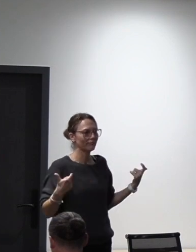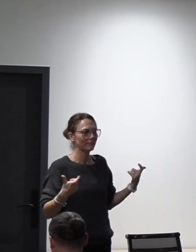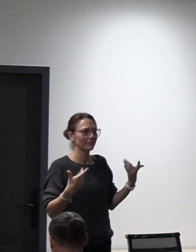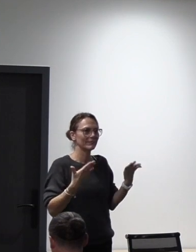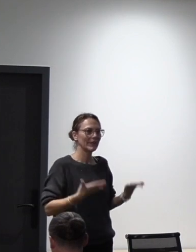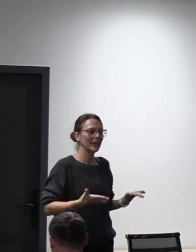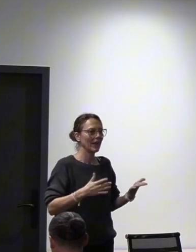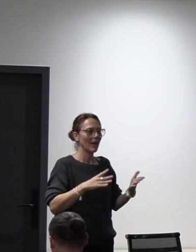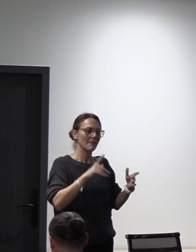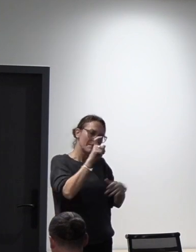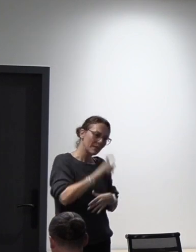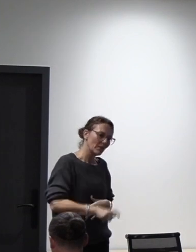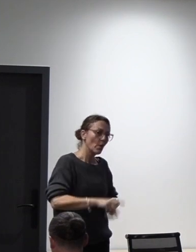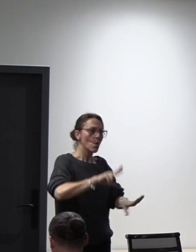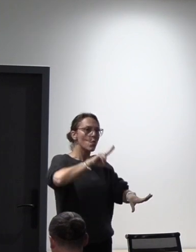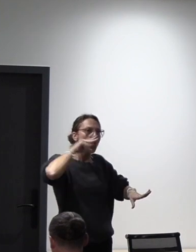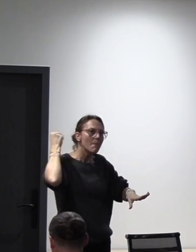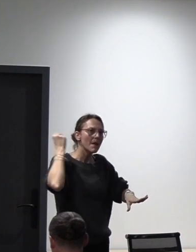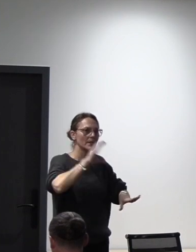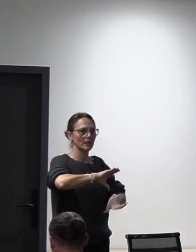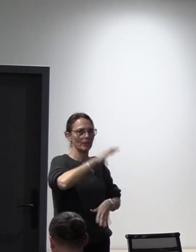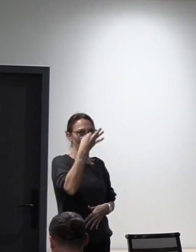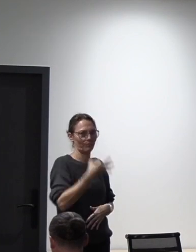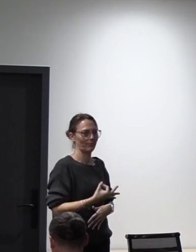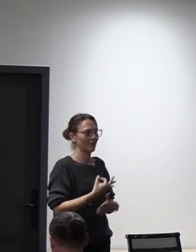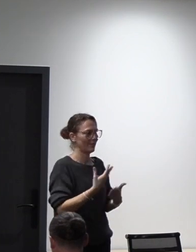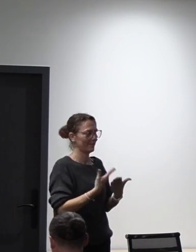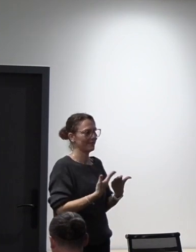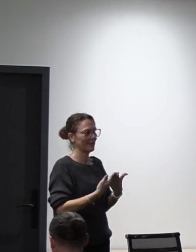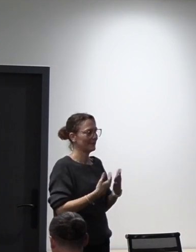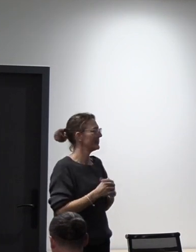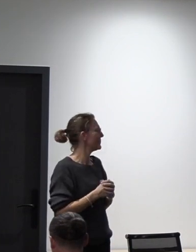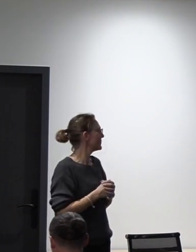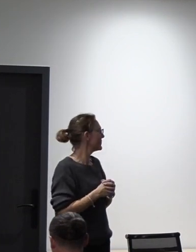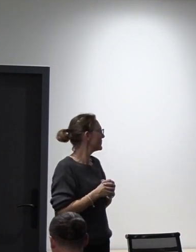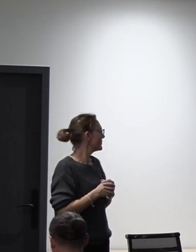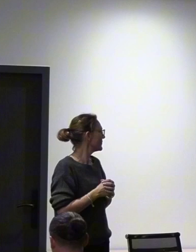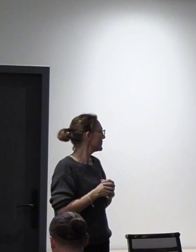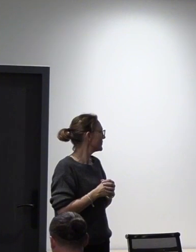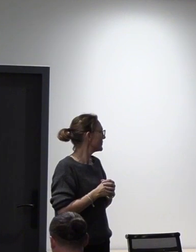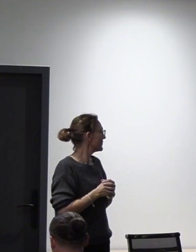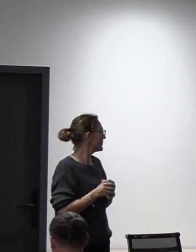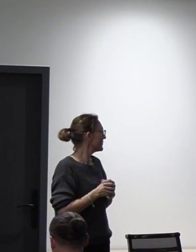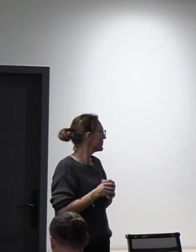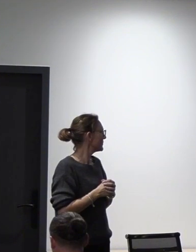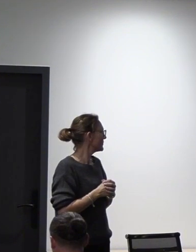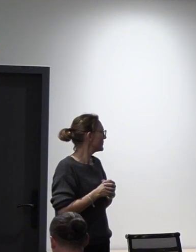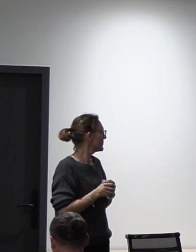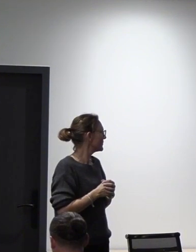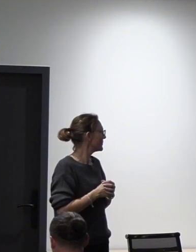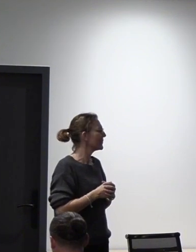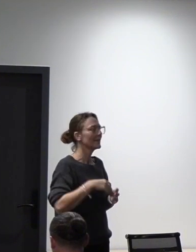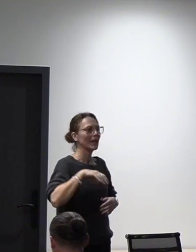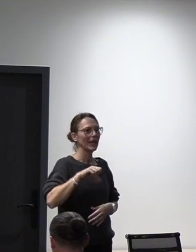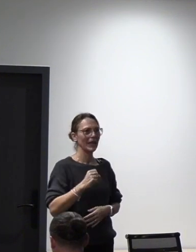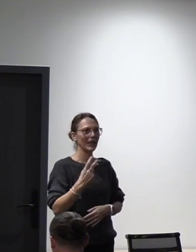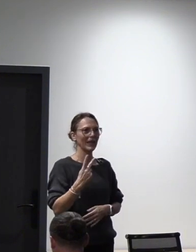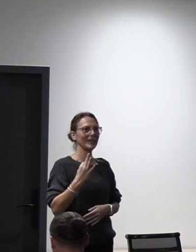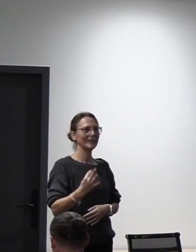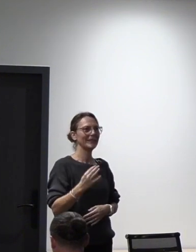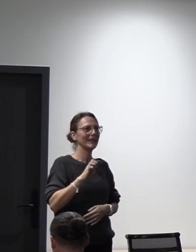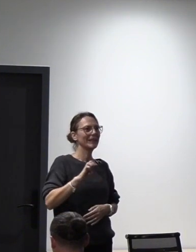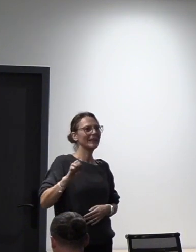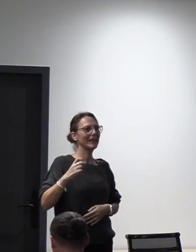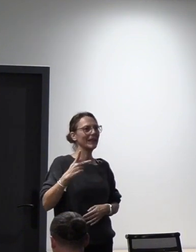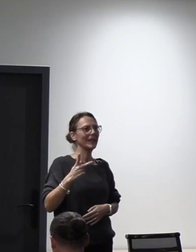êtes ci, mais comme une personne humaine totale. C'est ce que appelle un sticker qui s'occupe beaucoup du handicap comme un